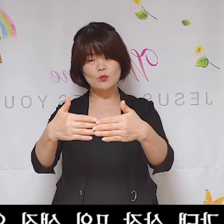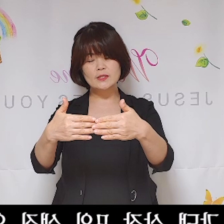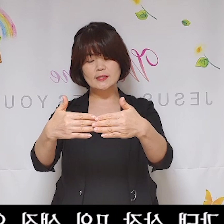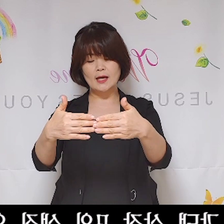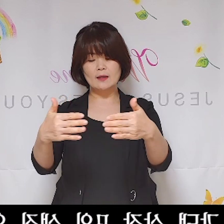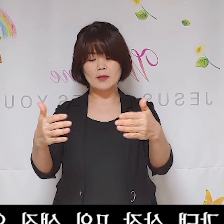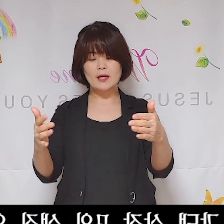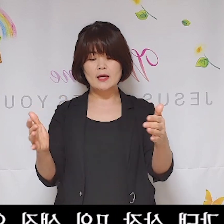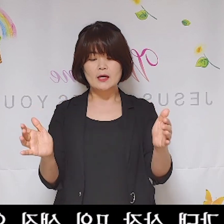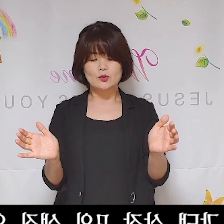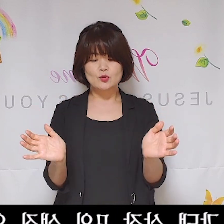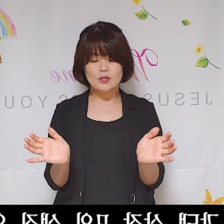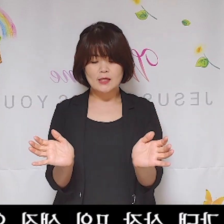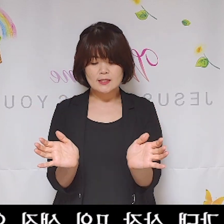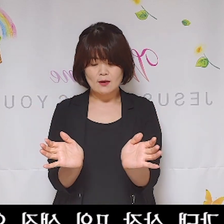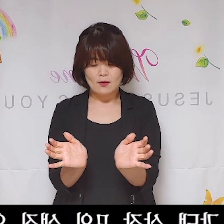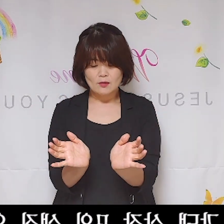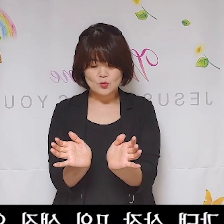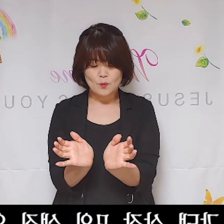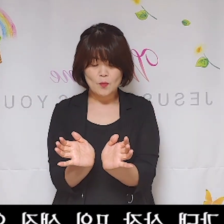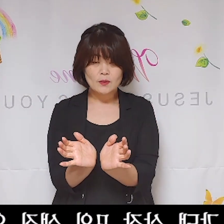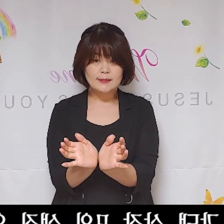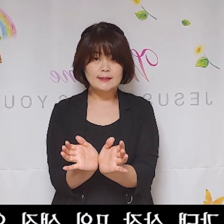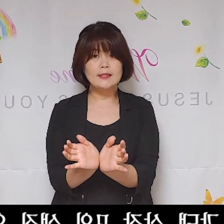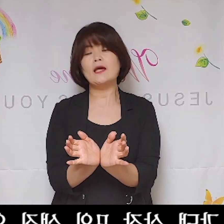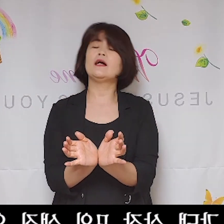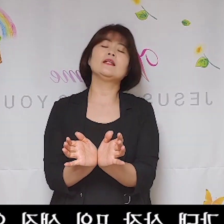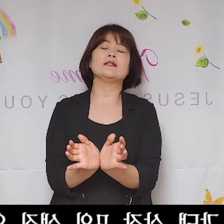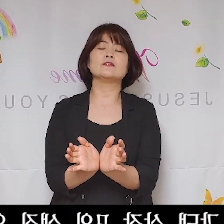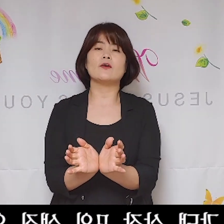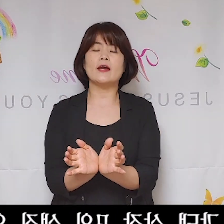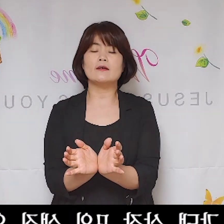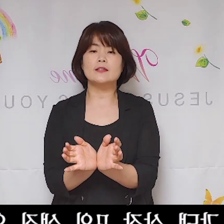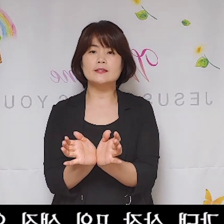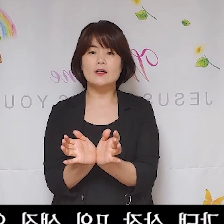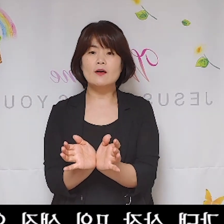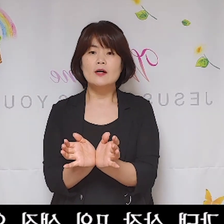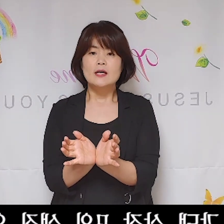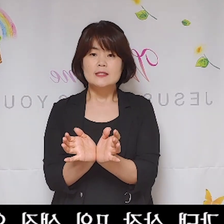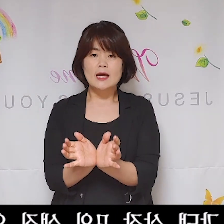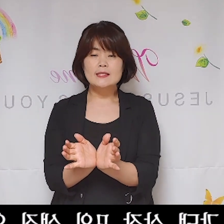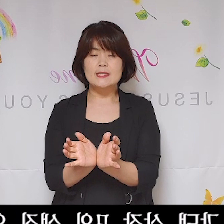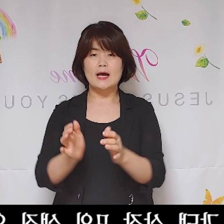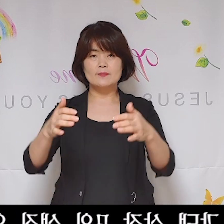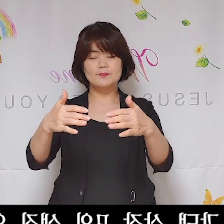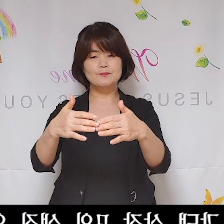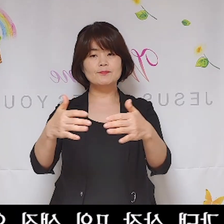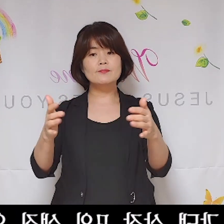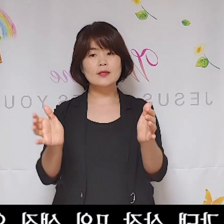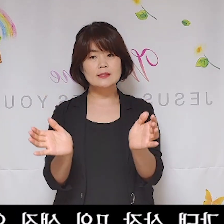모으신 다음에 뒤에서 손목 끝에가 닿는 거예요. 그래서 상자.